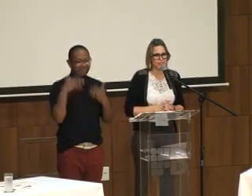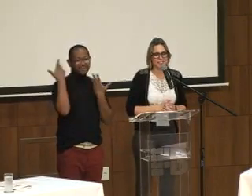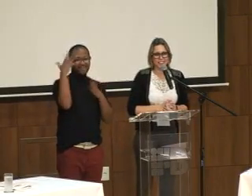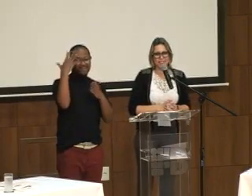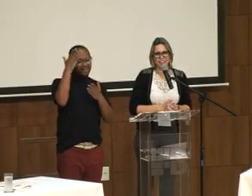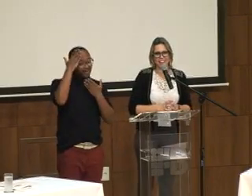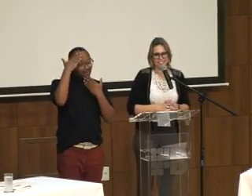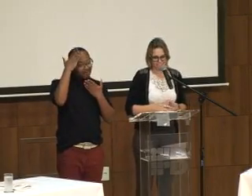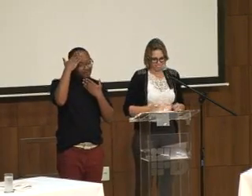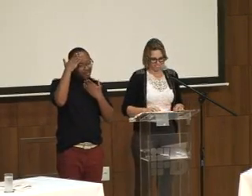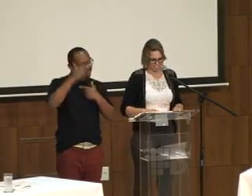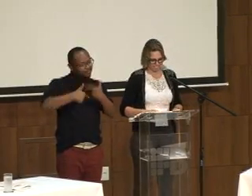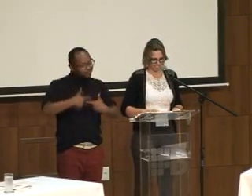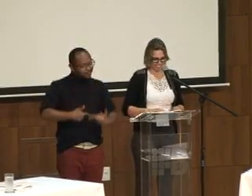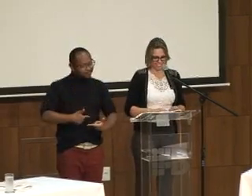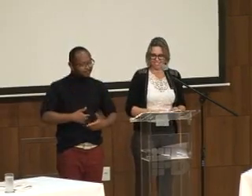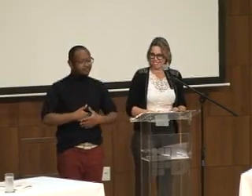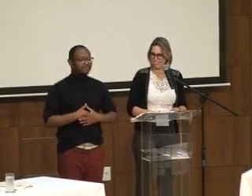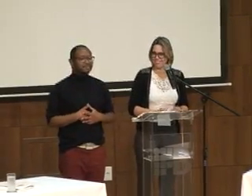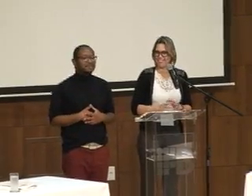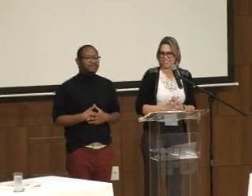Obrigada, gente, pelo trabalho.